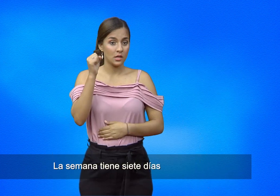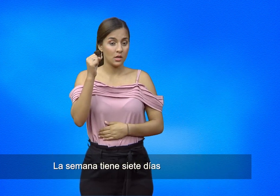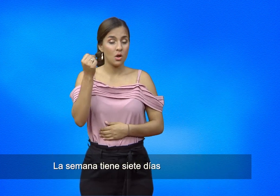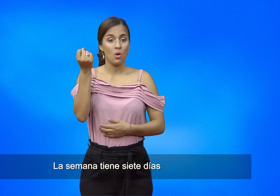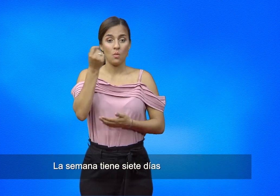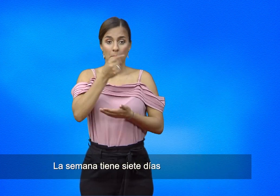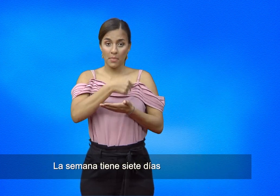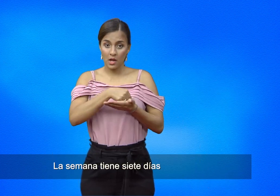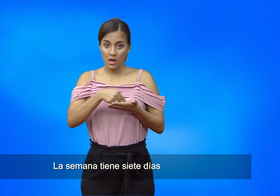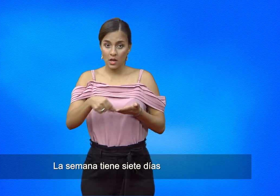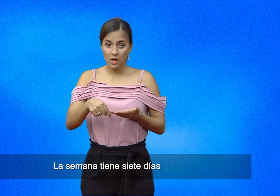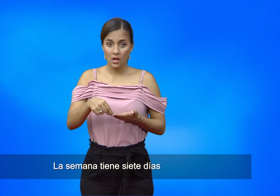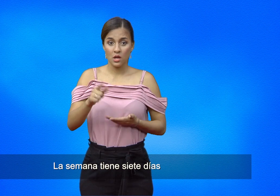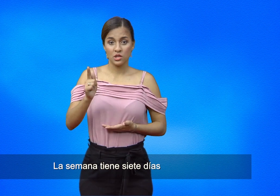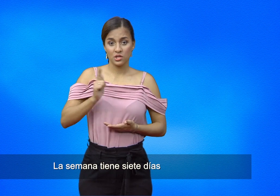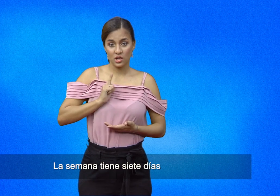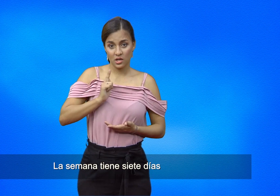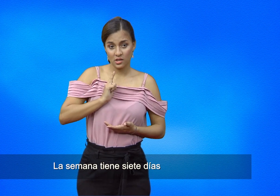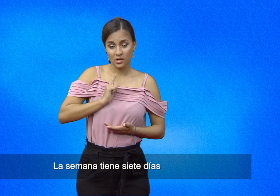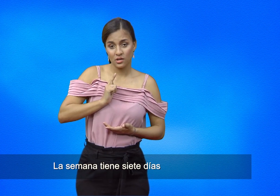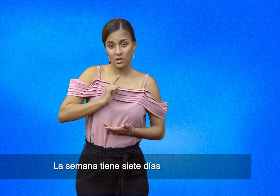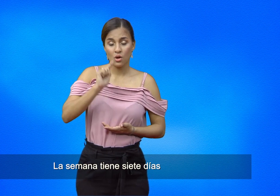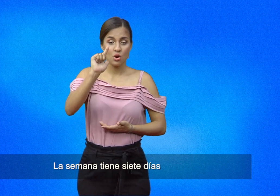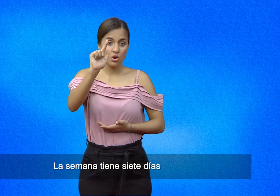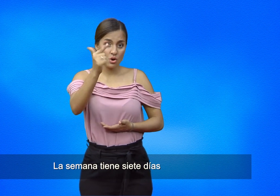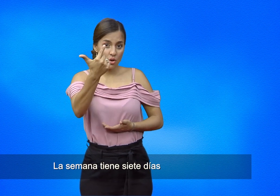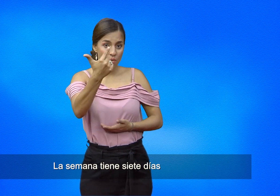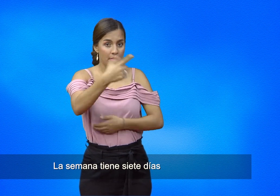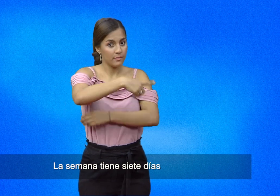la semana tiene siete días